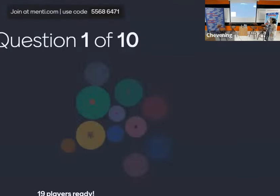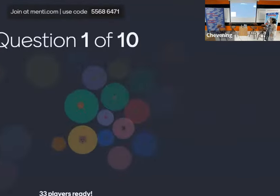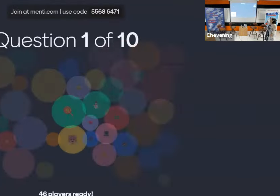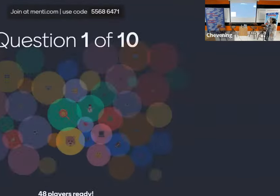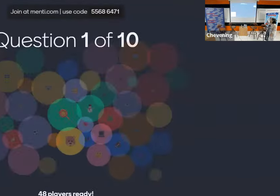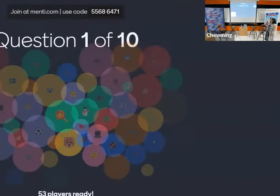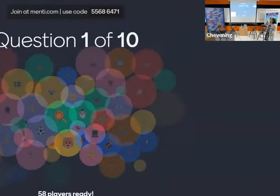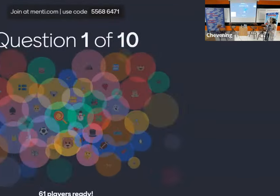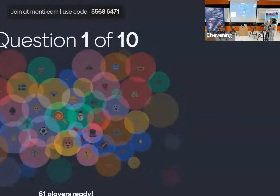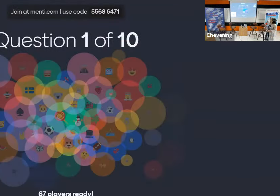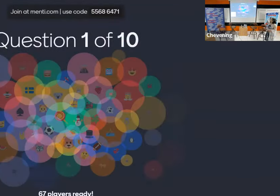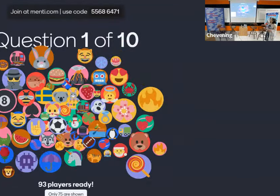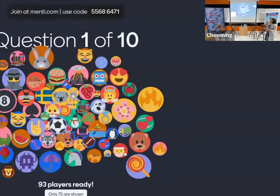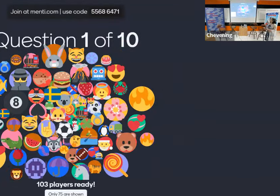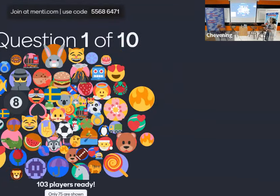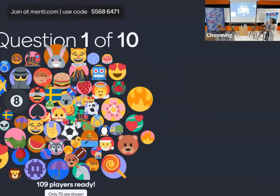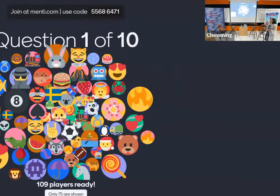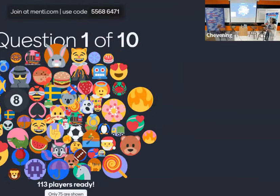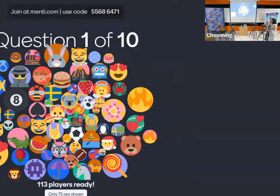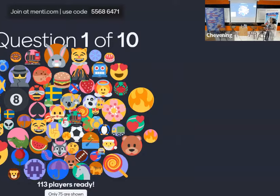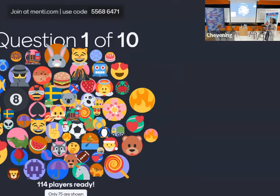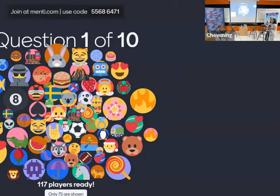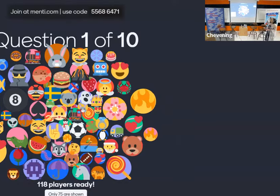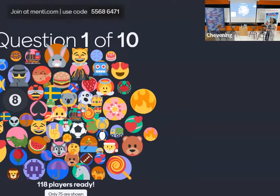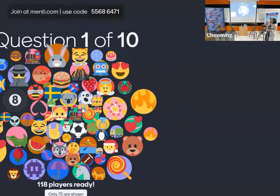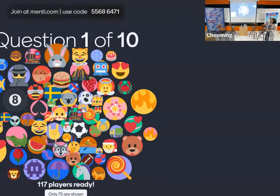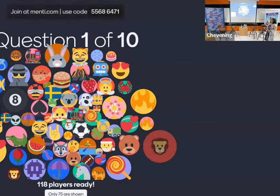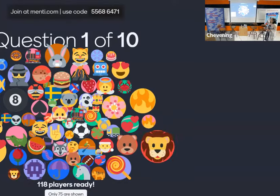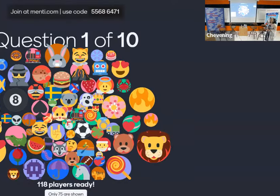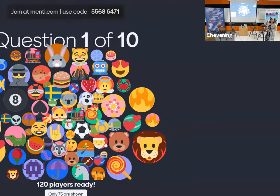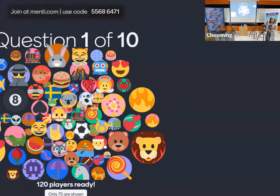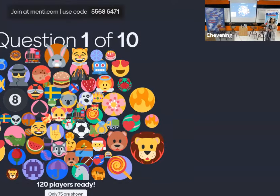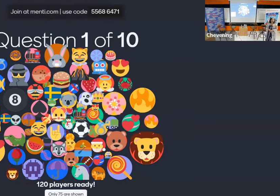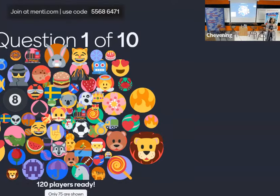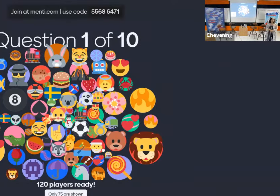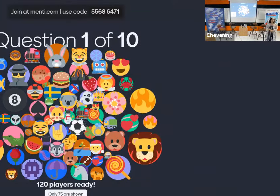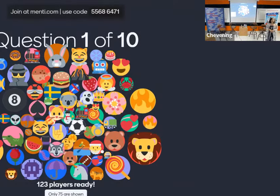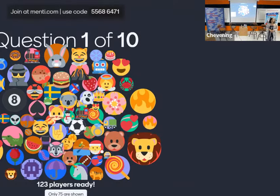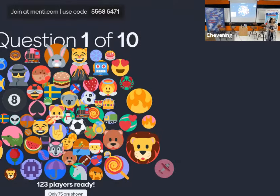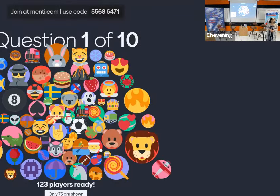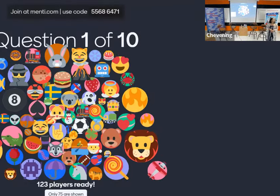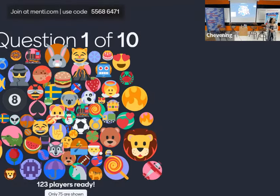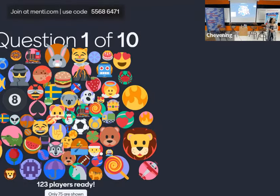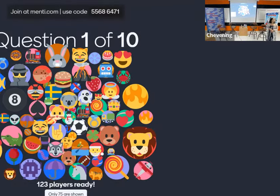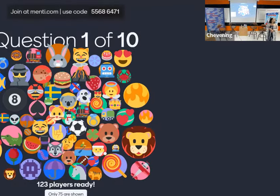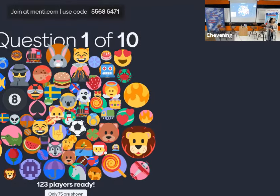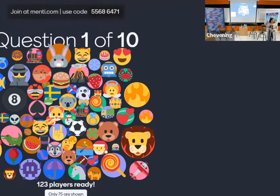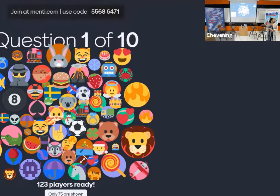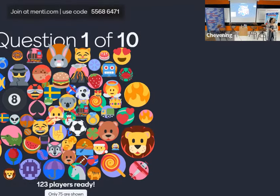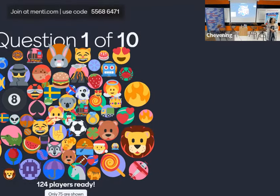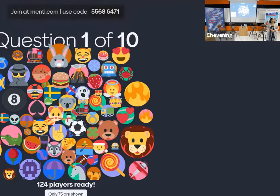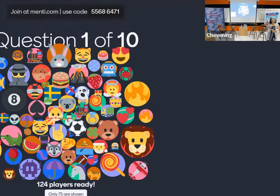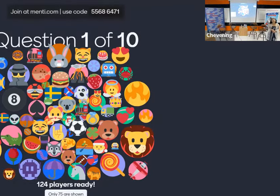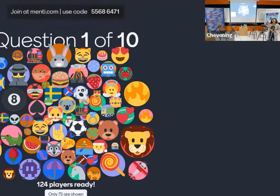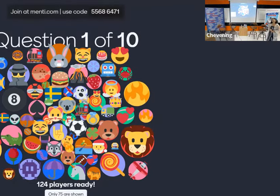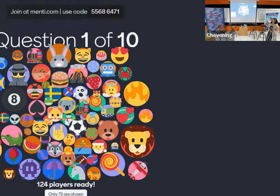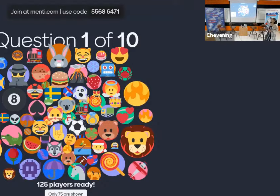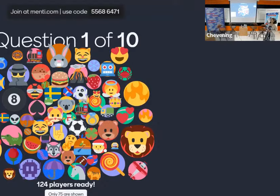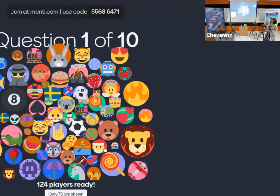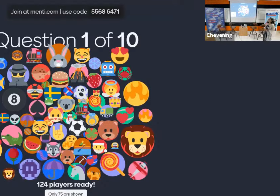kabar jadi teman-teman question ini adalah Trivia chivening